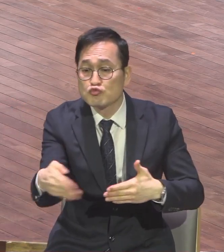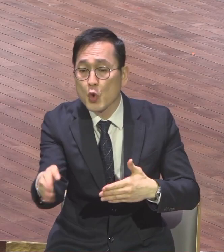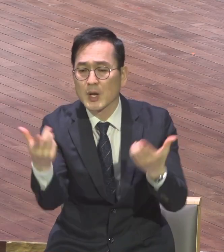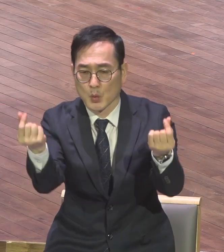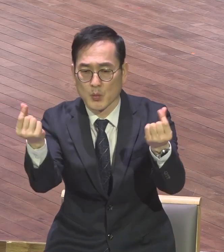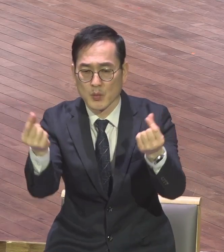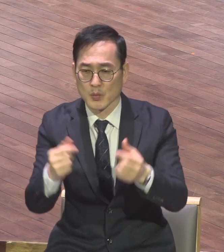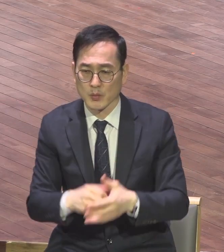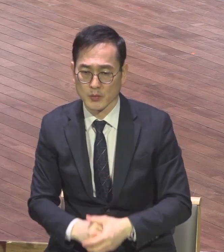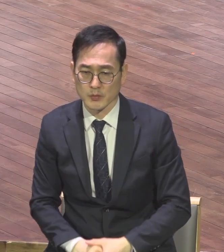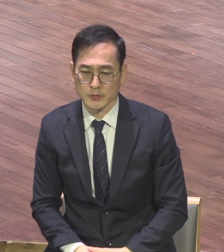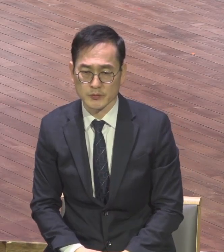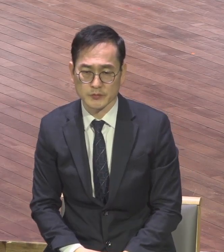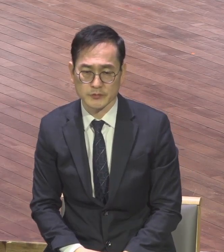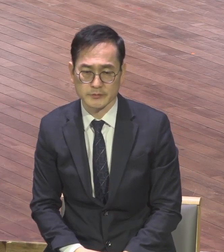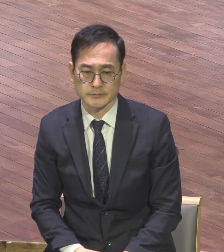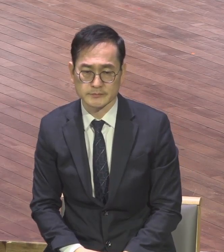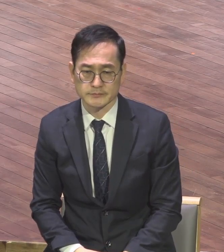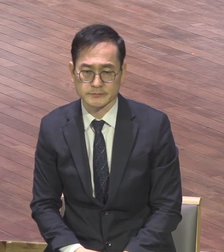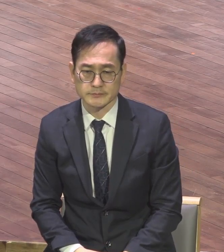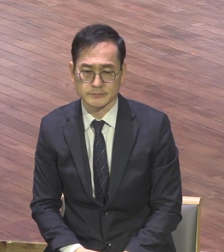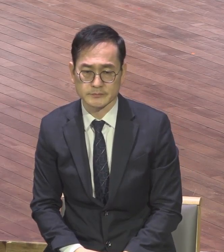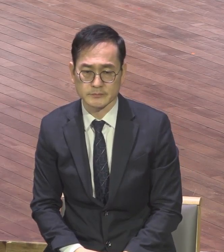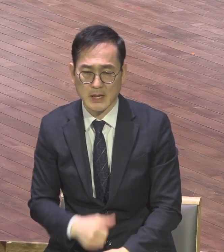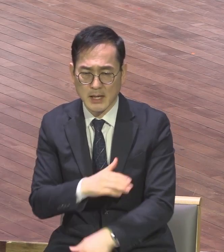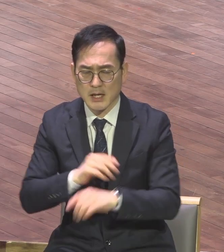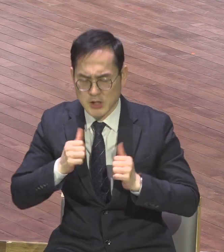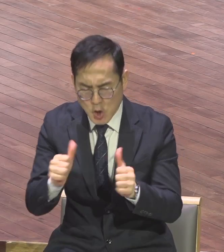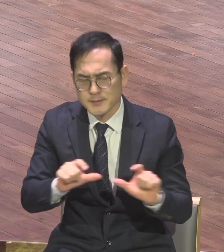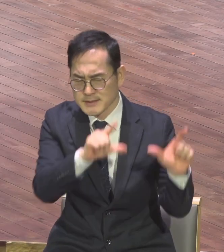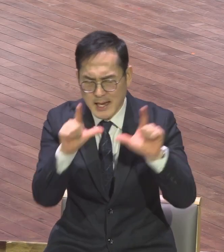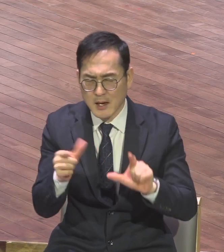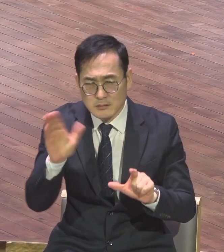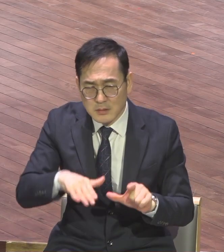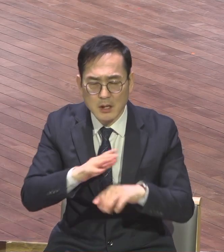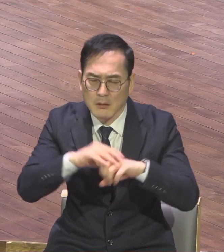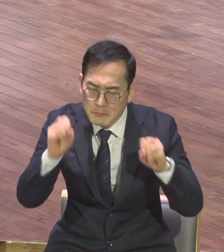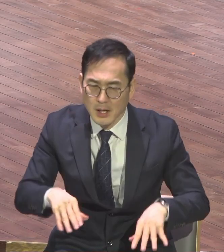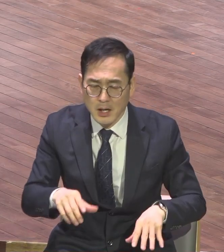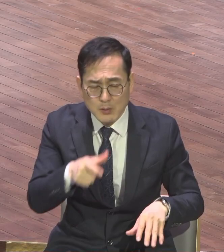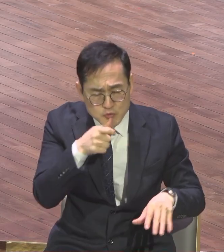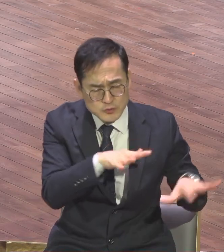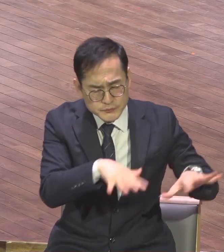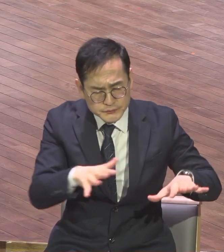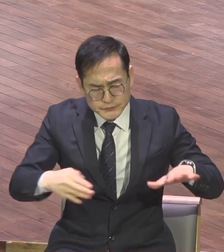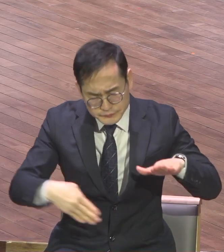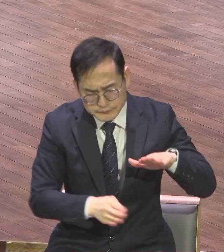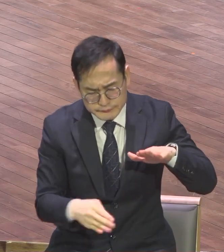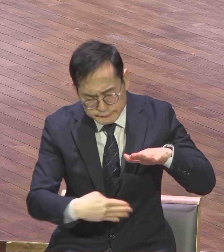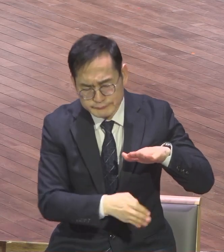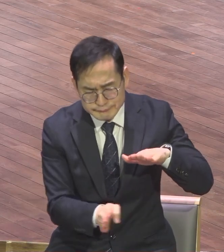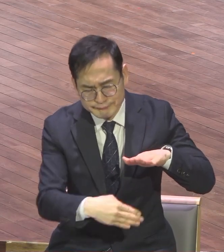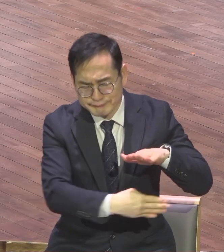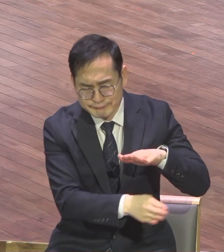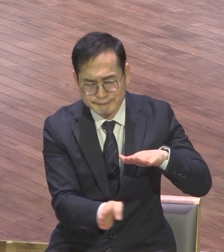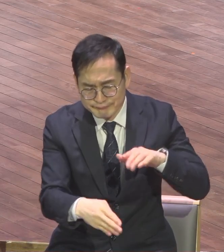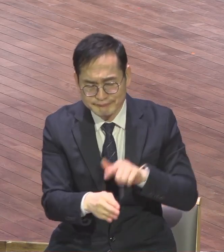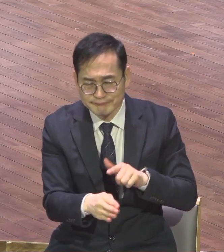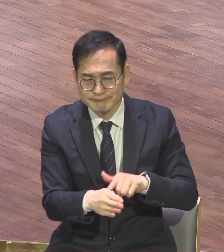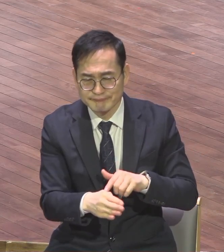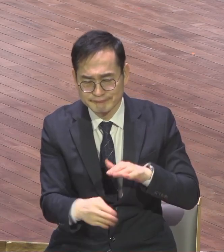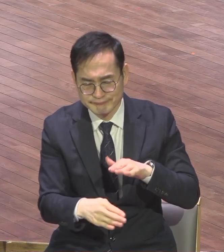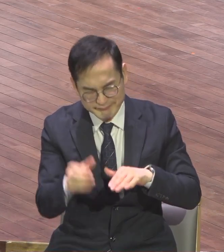있습니다. 잘 살려고 할수록 도웁니다. 물을 떠난 물고기가 너무 성실하고 너무 민첩하고